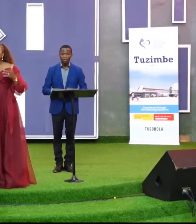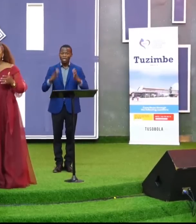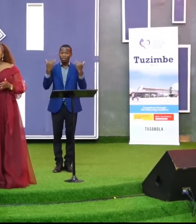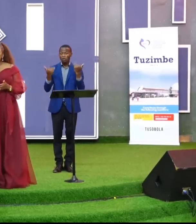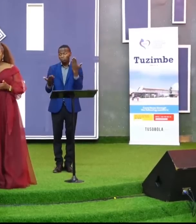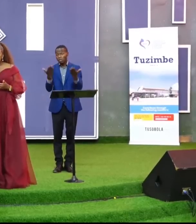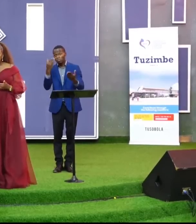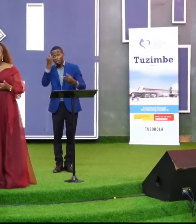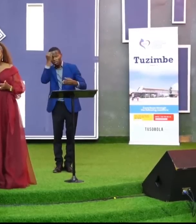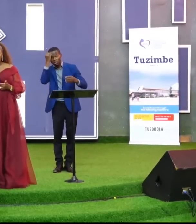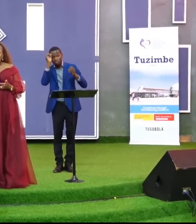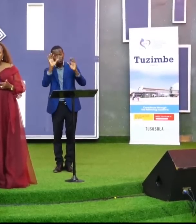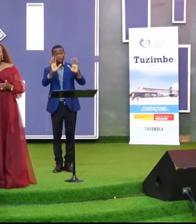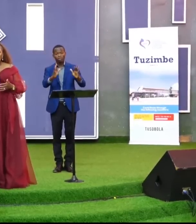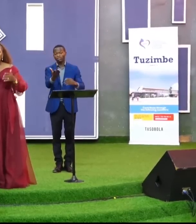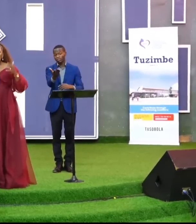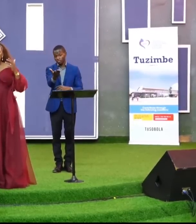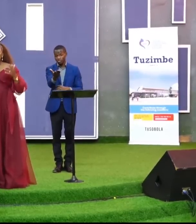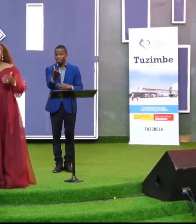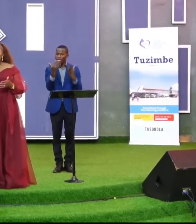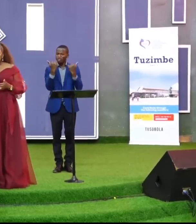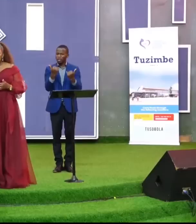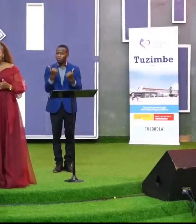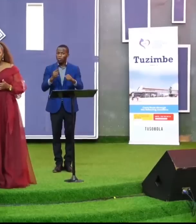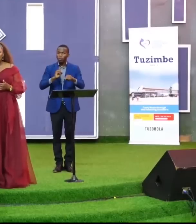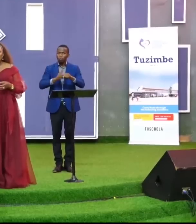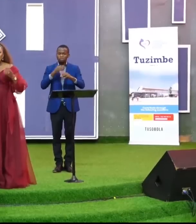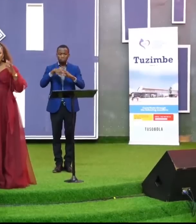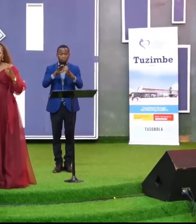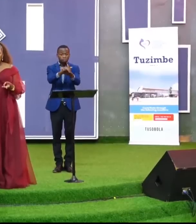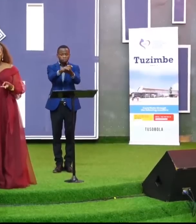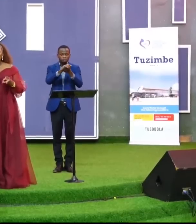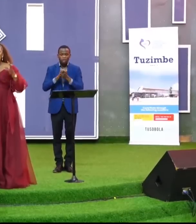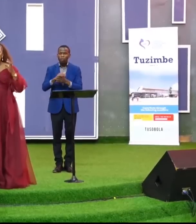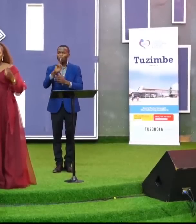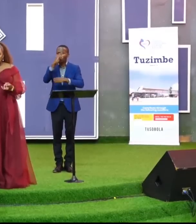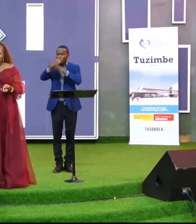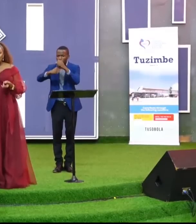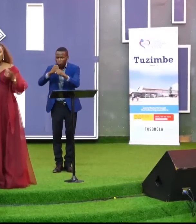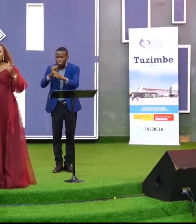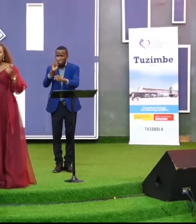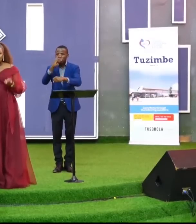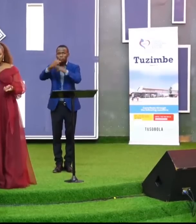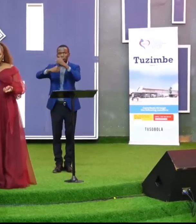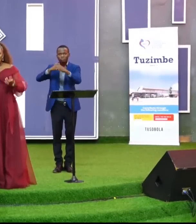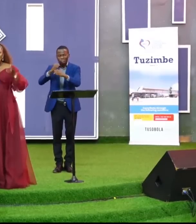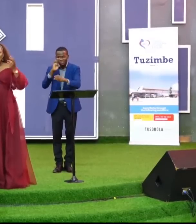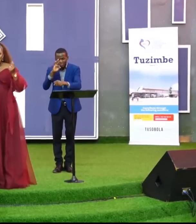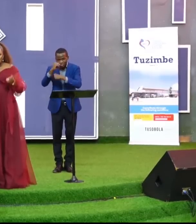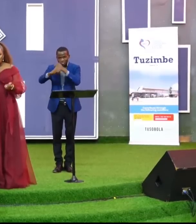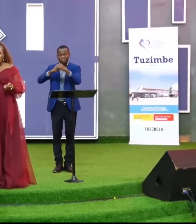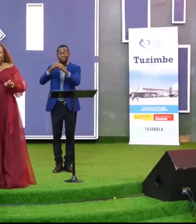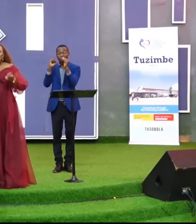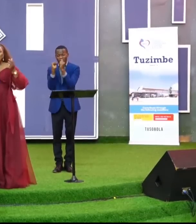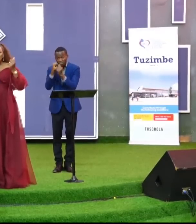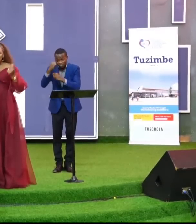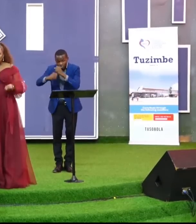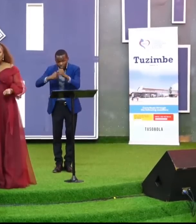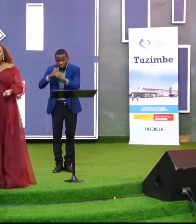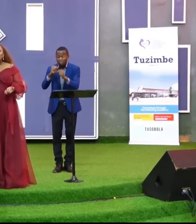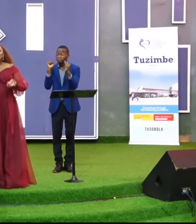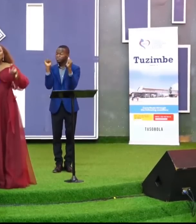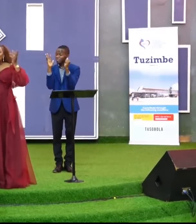Oyinza obutakitegeera okubeera ng'oli mu bufumbo mwaka gumu, ebiri, esatu,